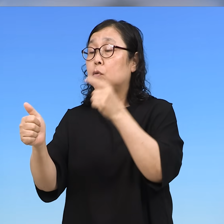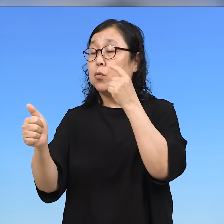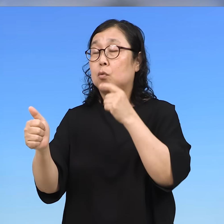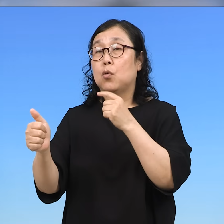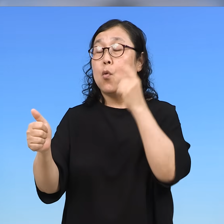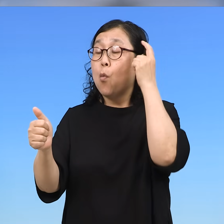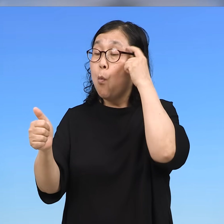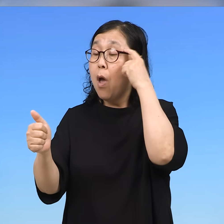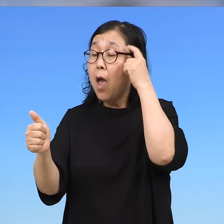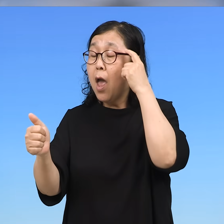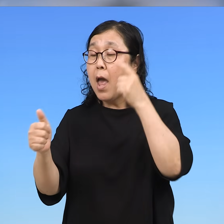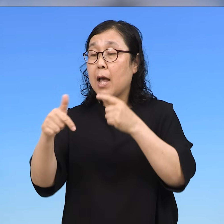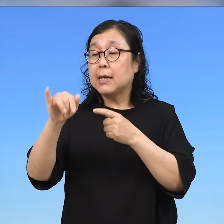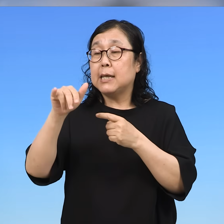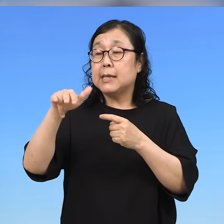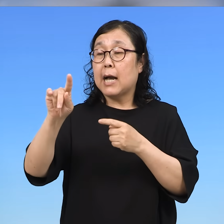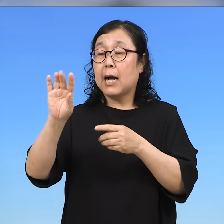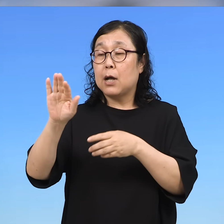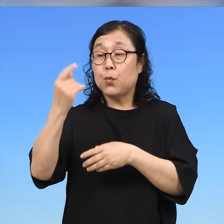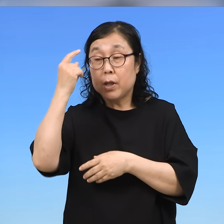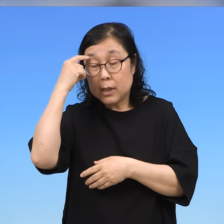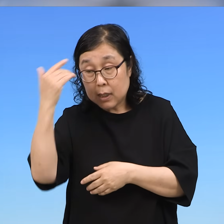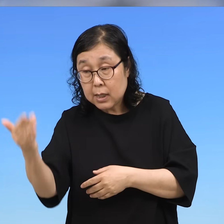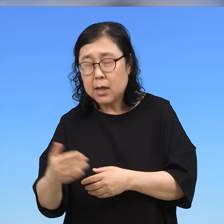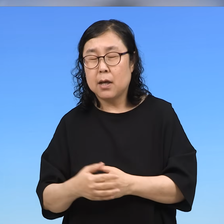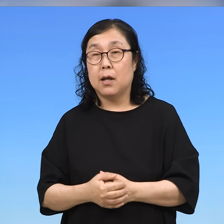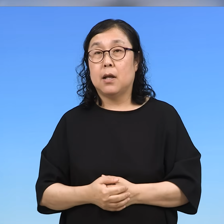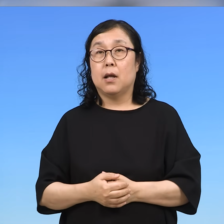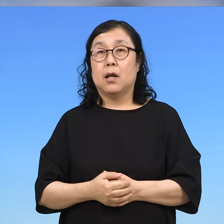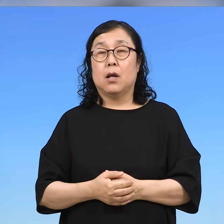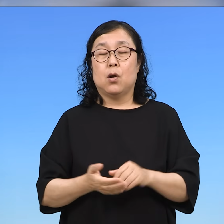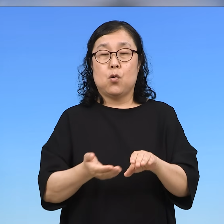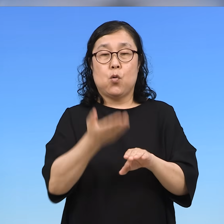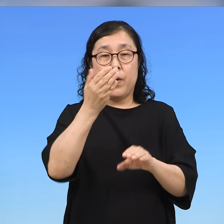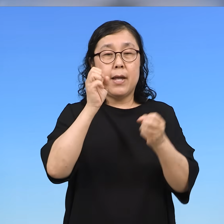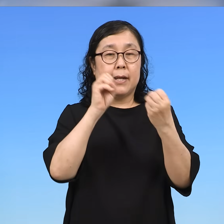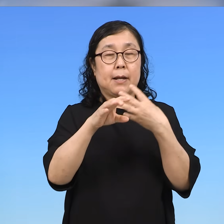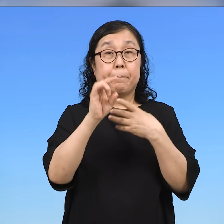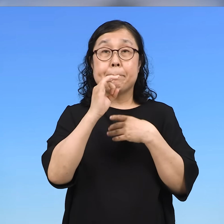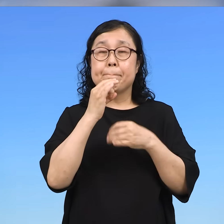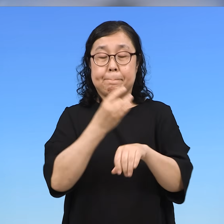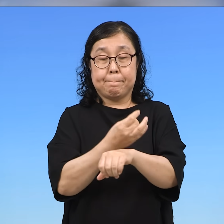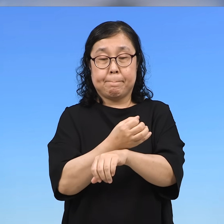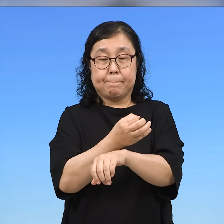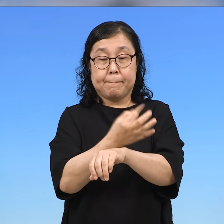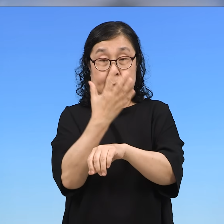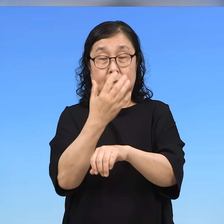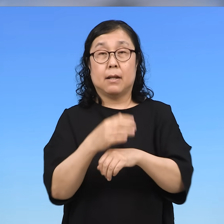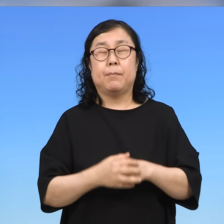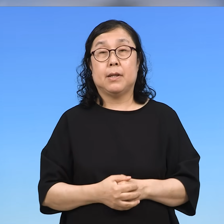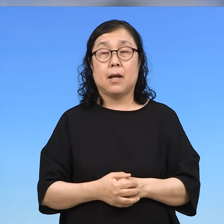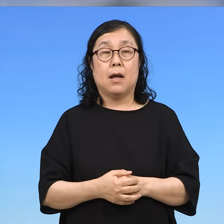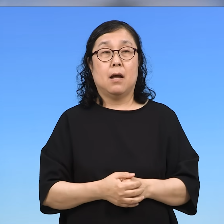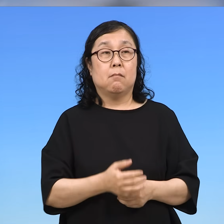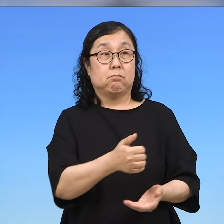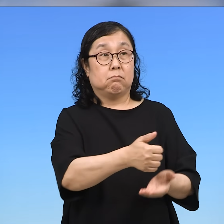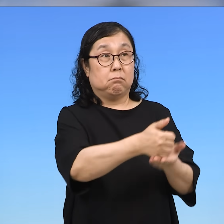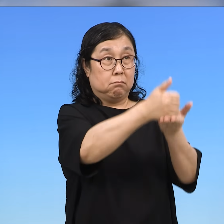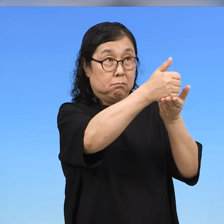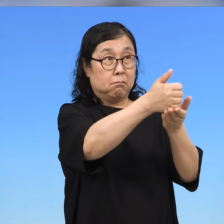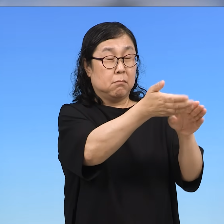그럼 자네는 왜 기자가 되었나? 그랬더니 그 후배가 딱 한마디 했습니다. 선배님